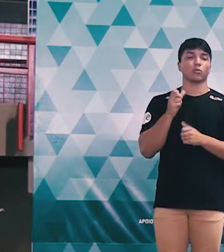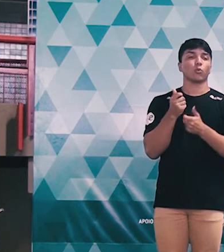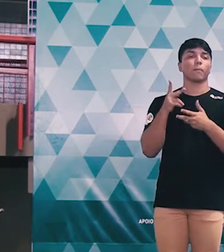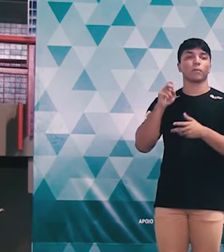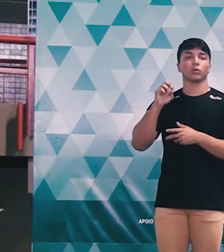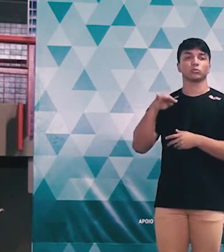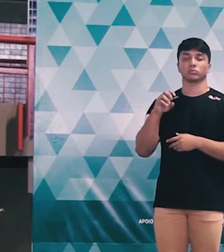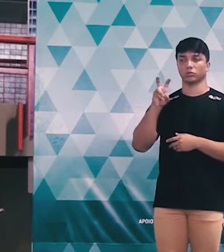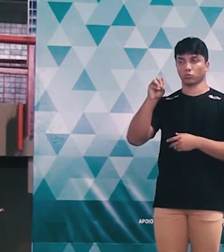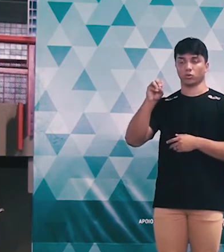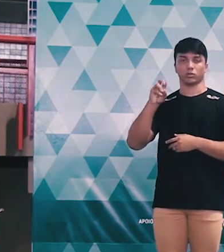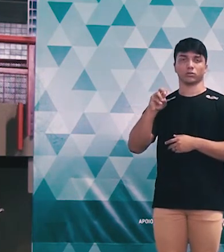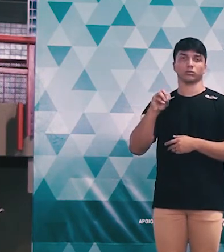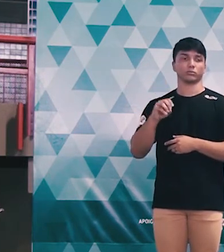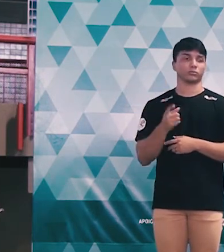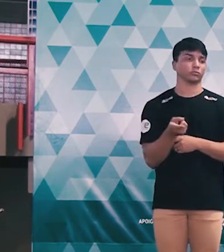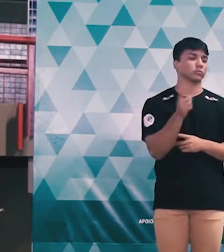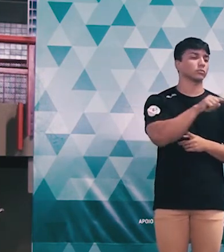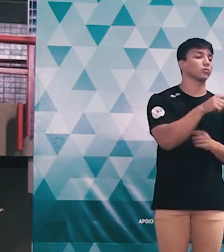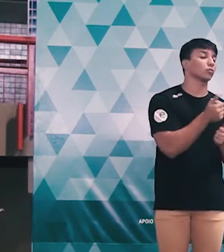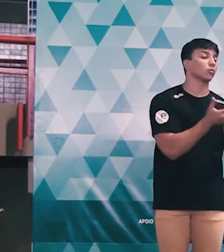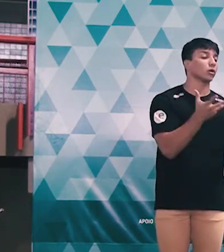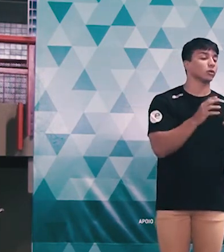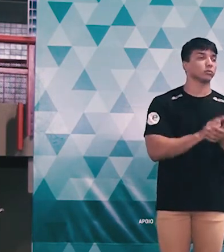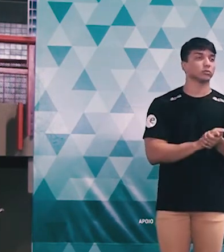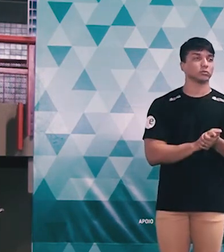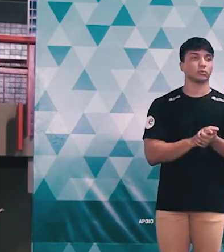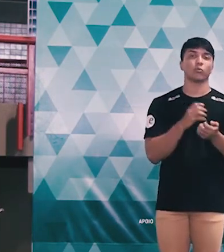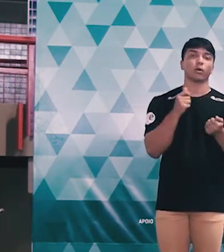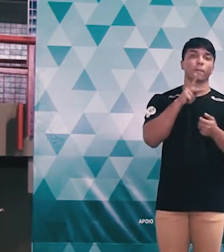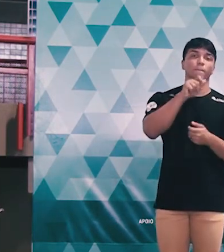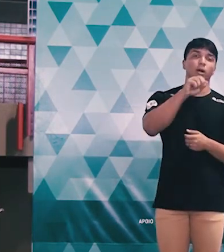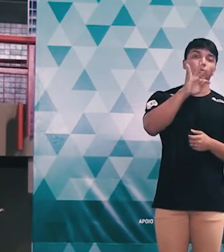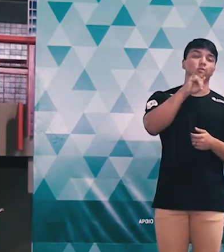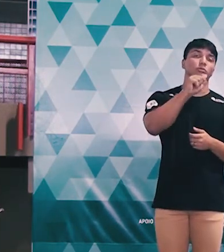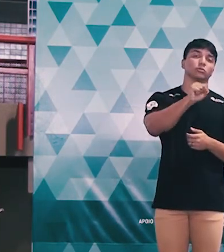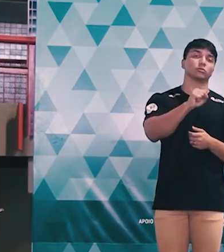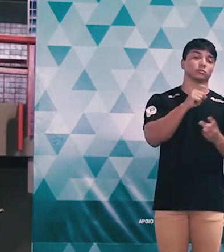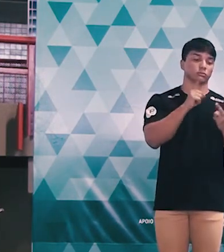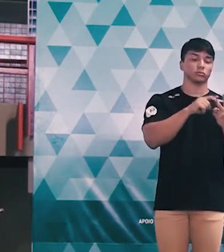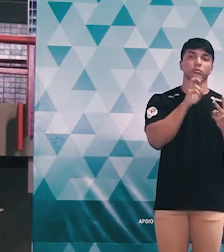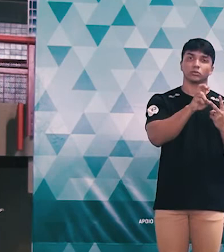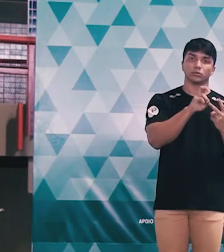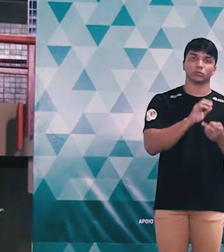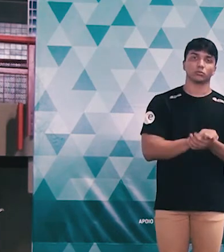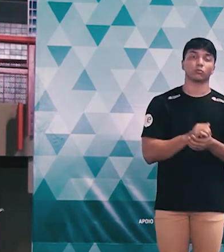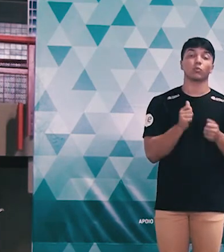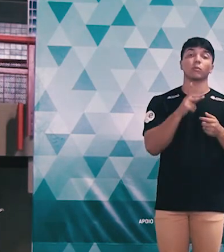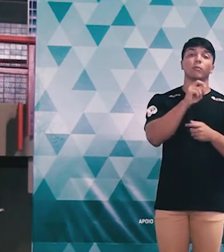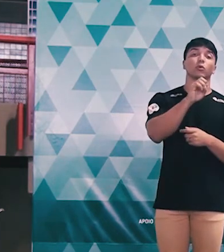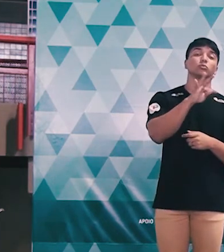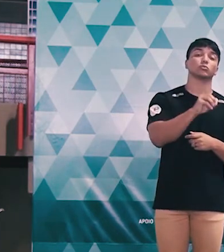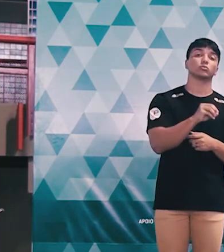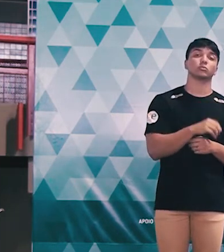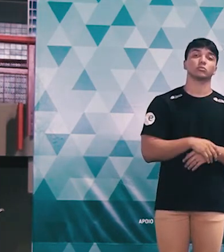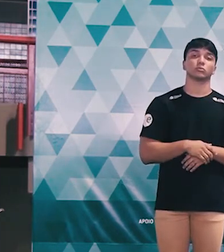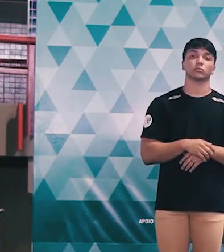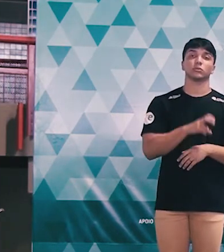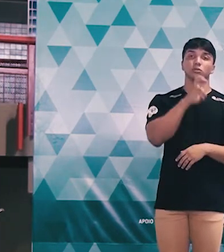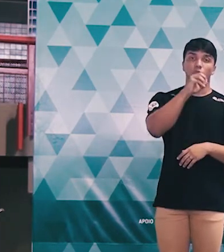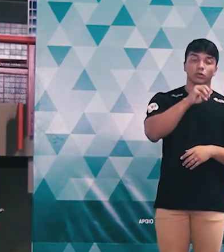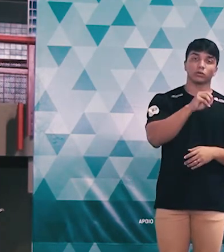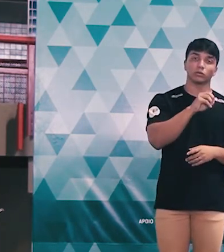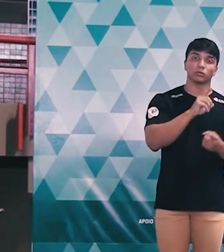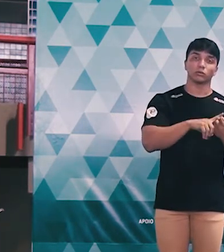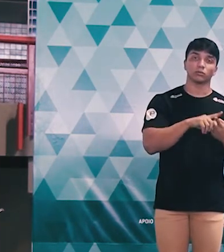agora? 50. Aí ele pergunta para o outro: e você? Quantas partidas você jogou? 5. Quantos pontos você fez?